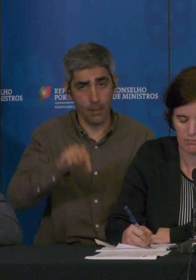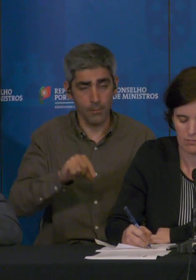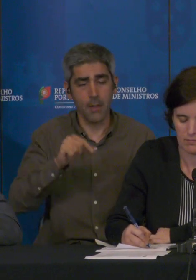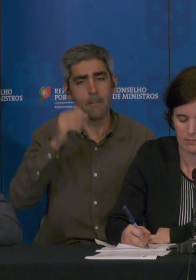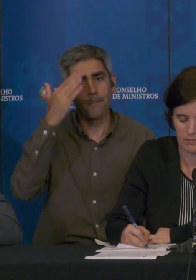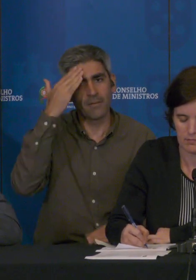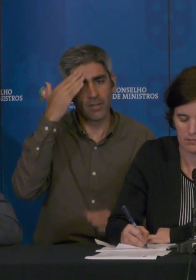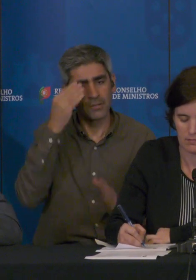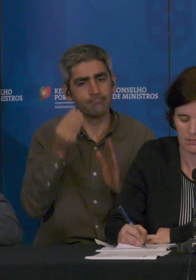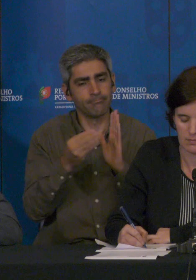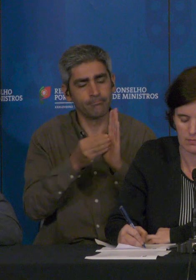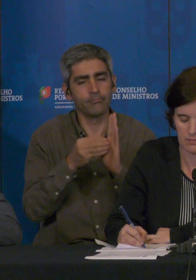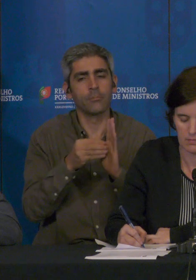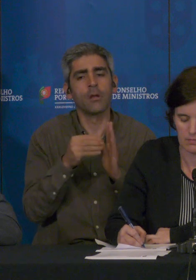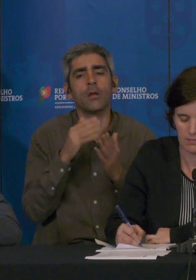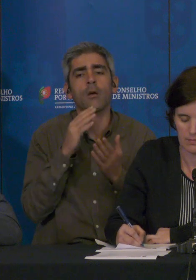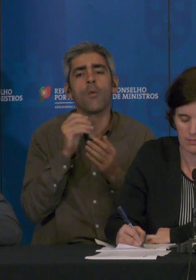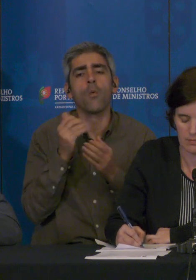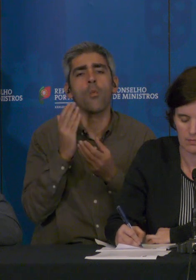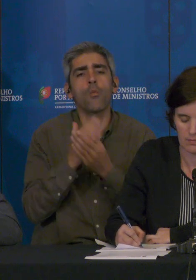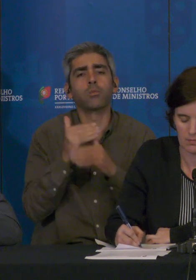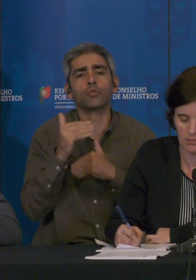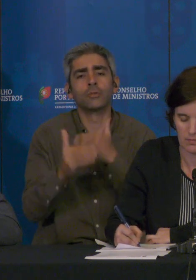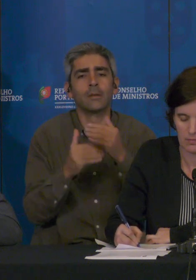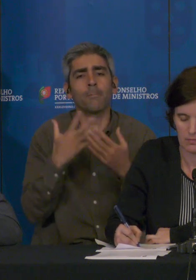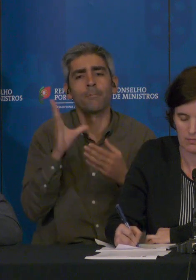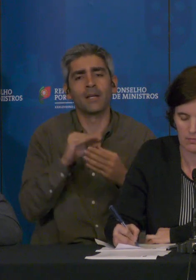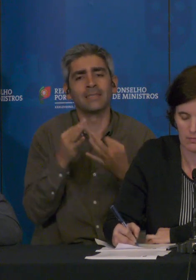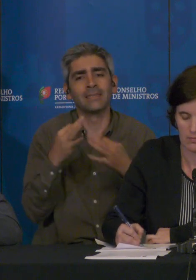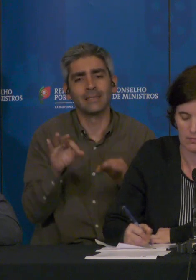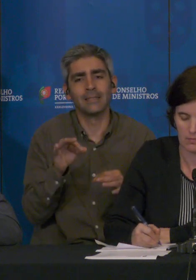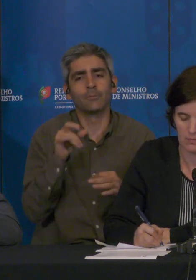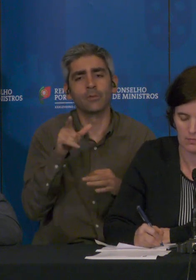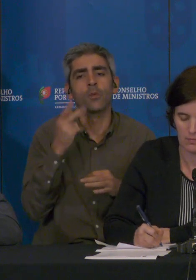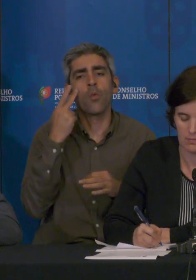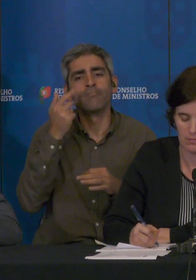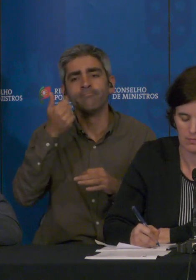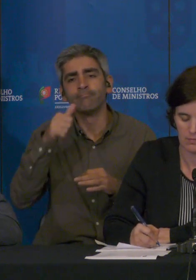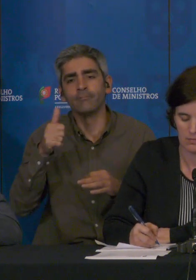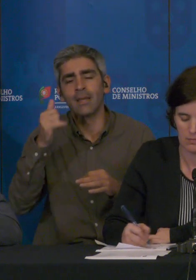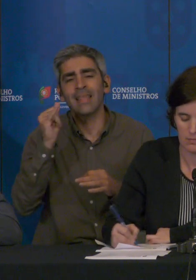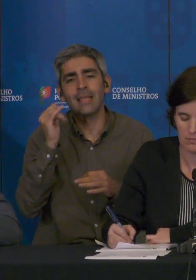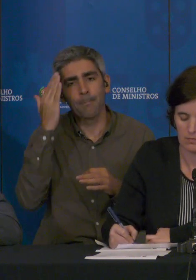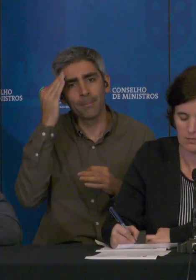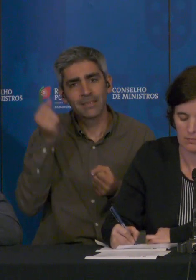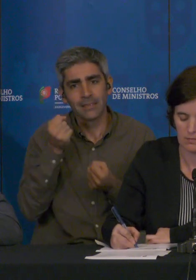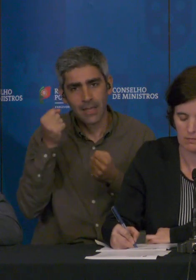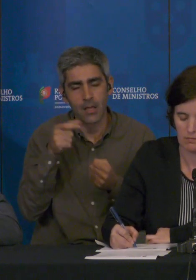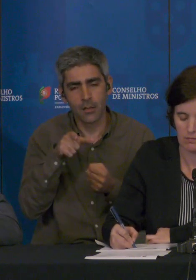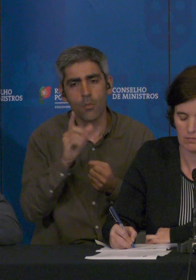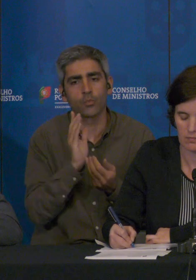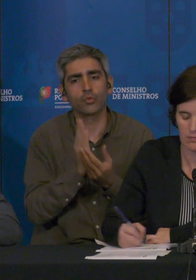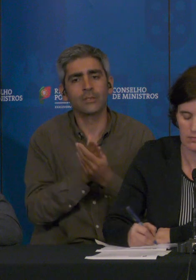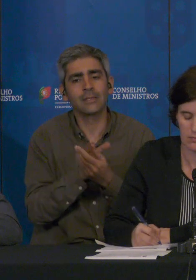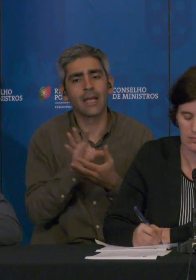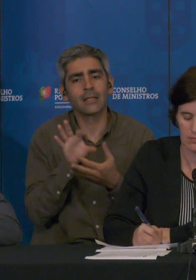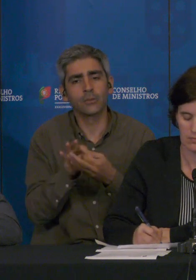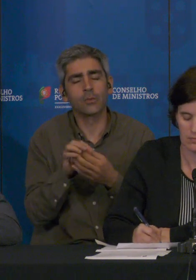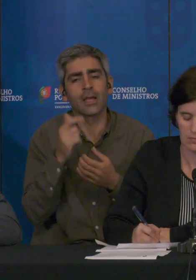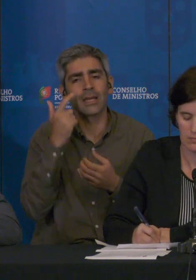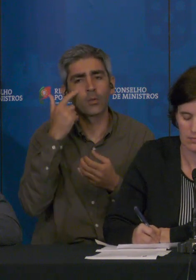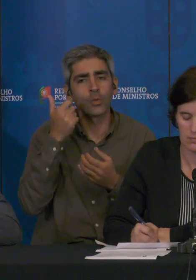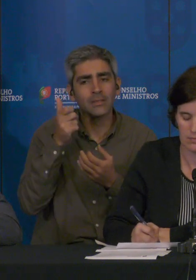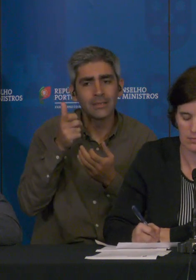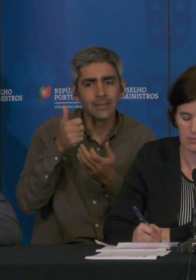prevê a simplificação do processo de verificação de incapacidade no âmbito dos processos de